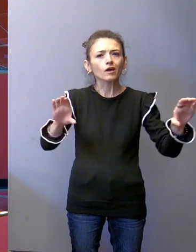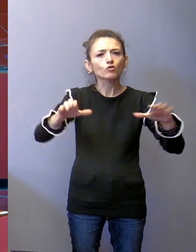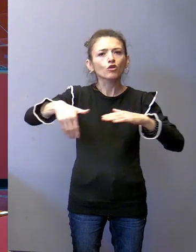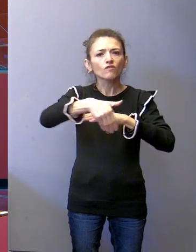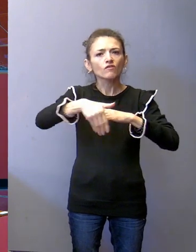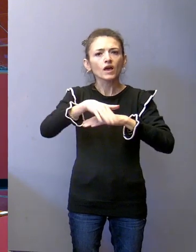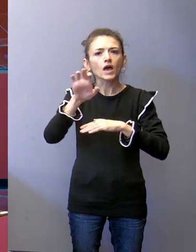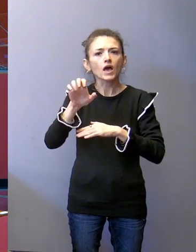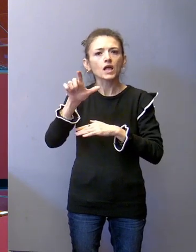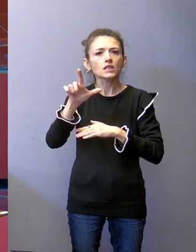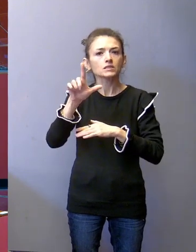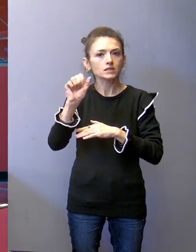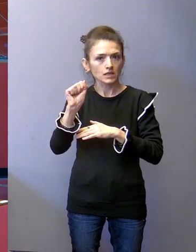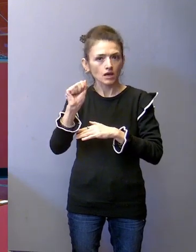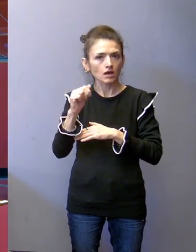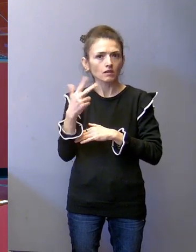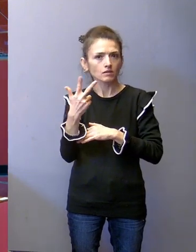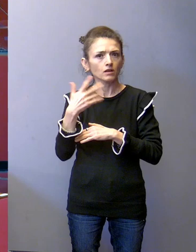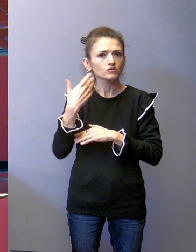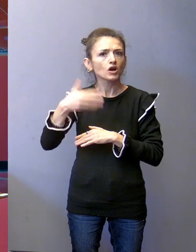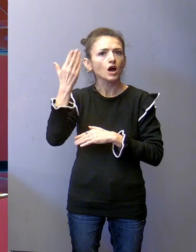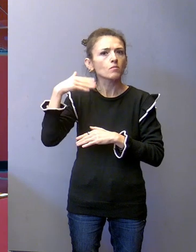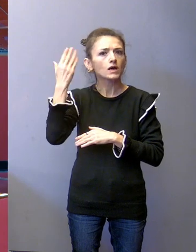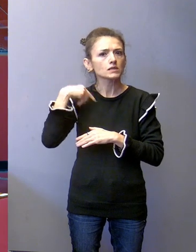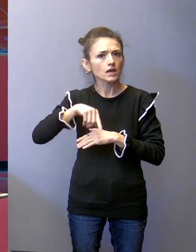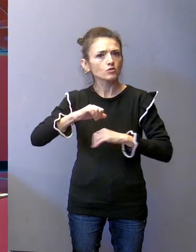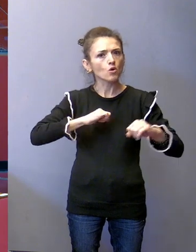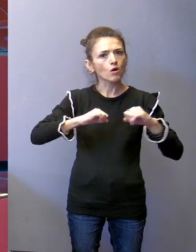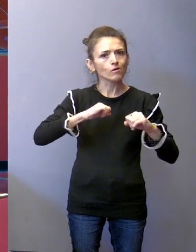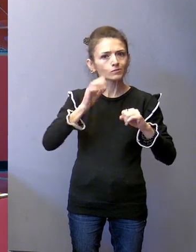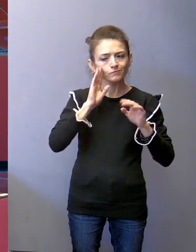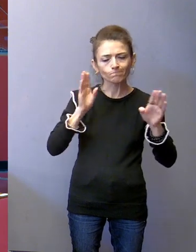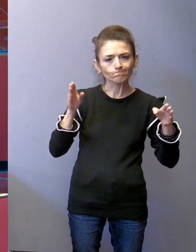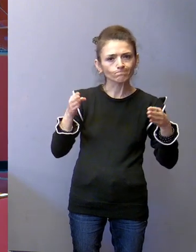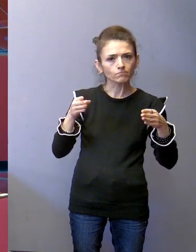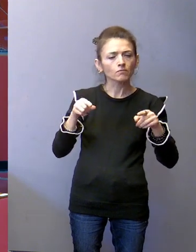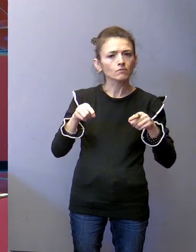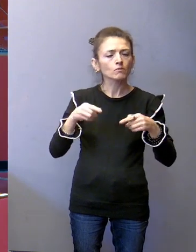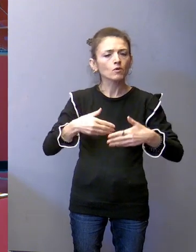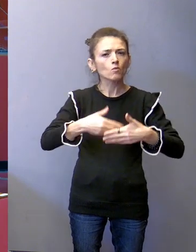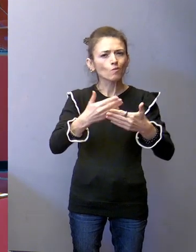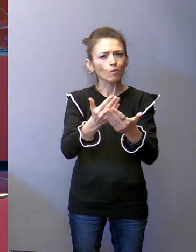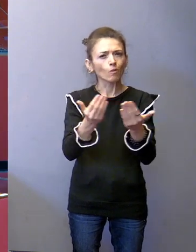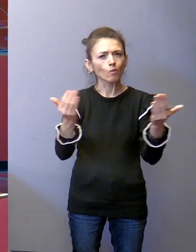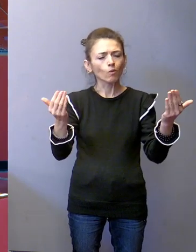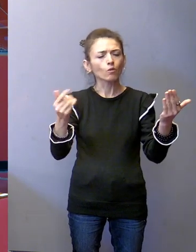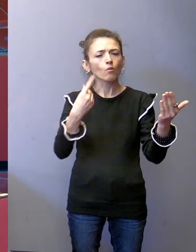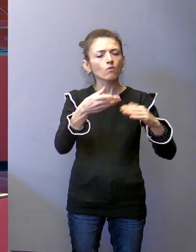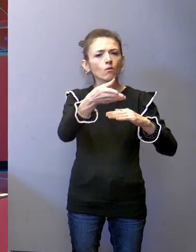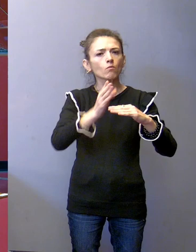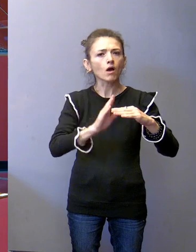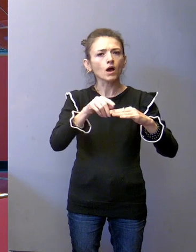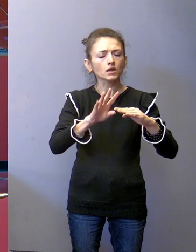che già in passato ho portato all'attenzione di questa amministrazione un muretto che è collassato il